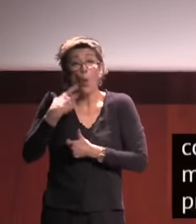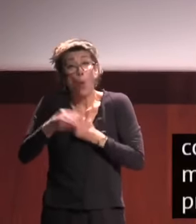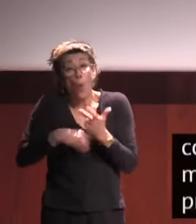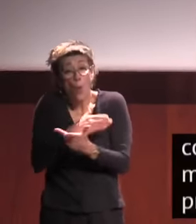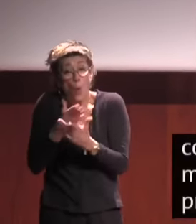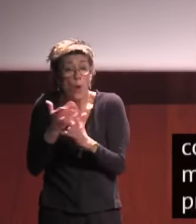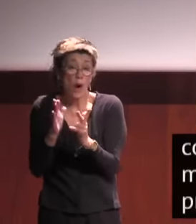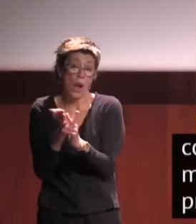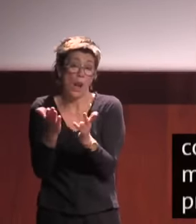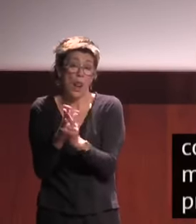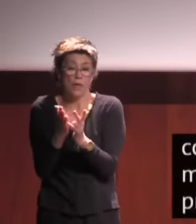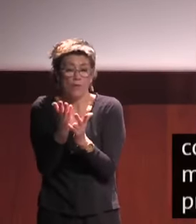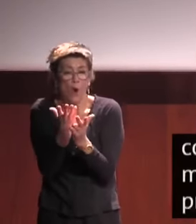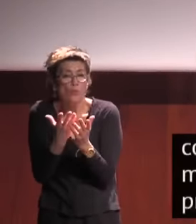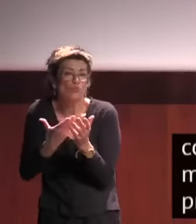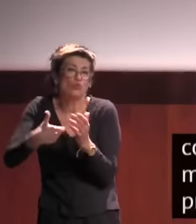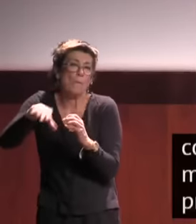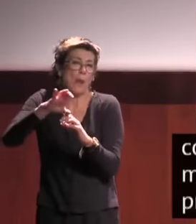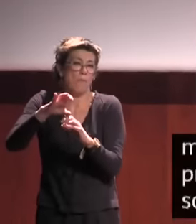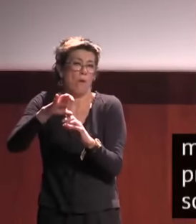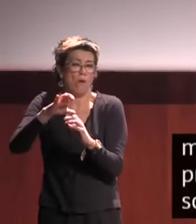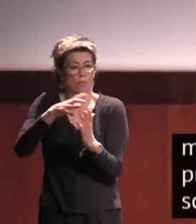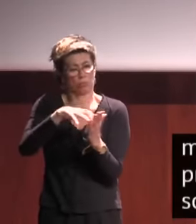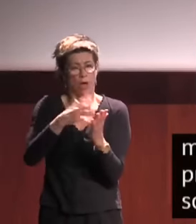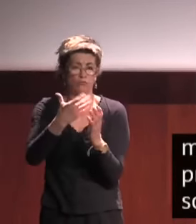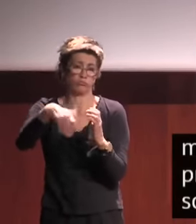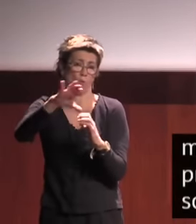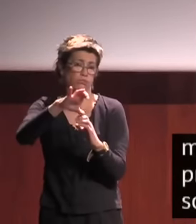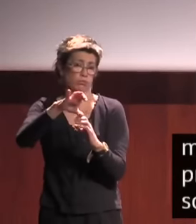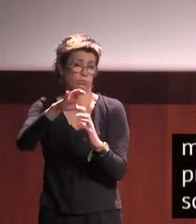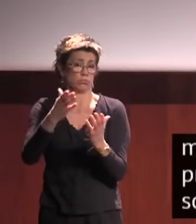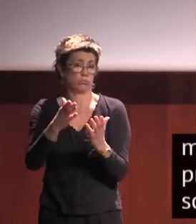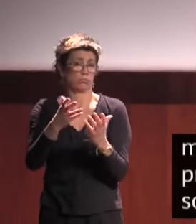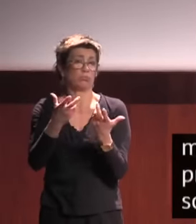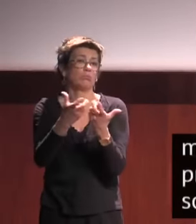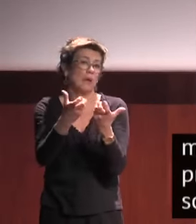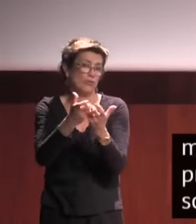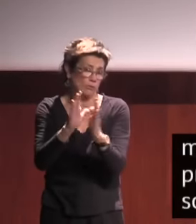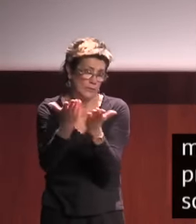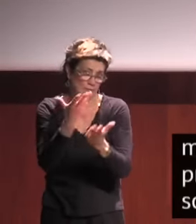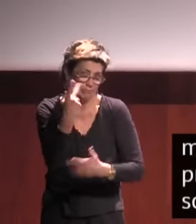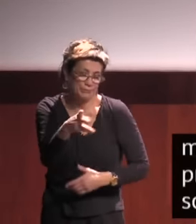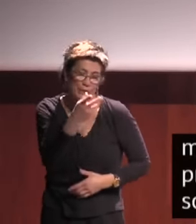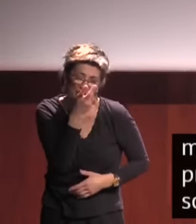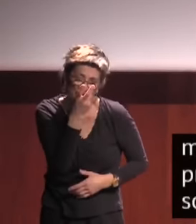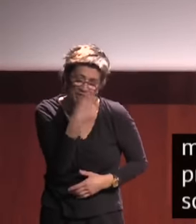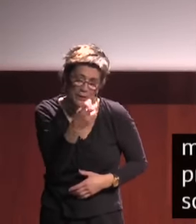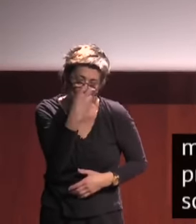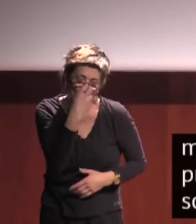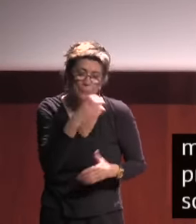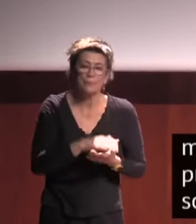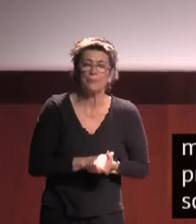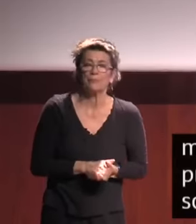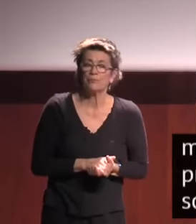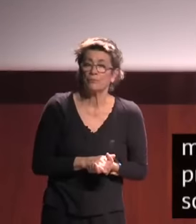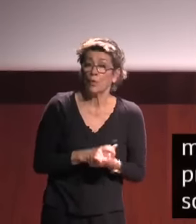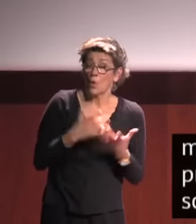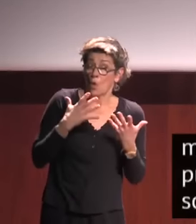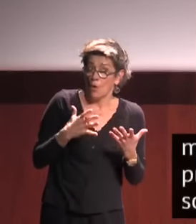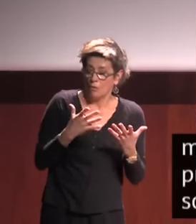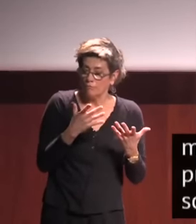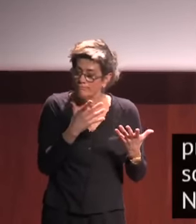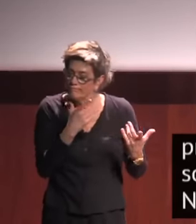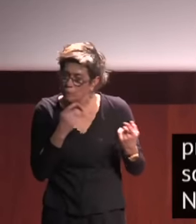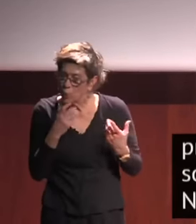un livre comme supplément à un texte en français, comme dans le cas du livre de Victor. Nous avons souhaité discuter aussi